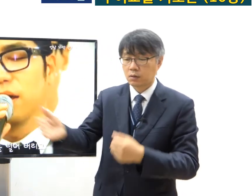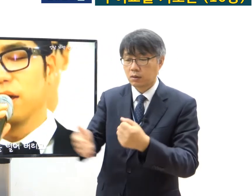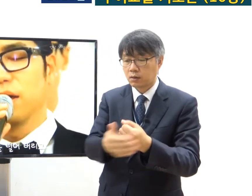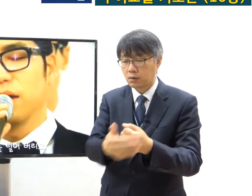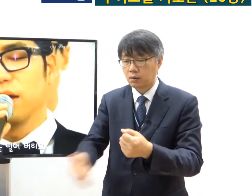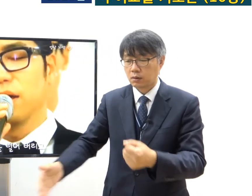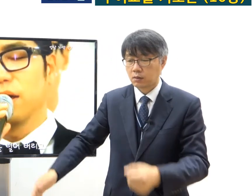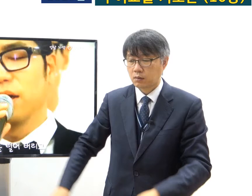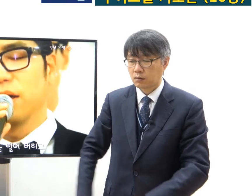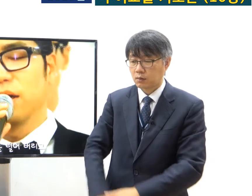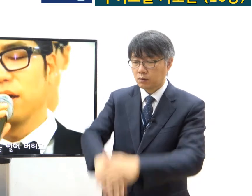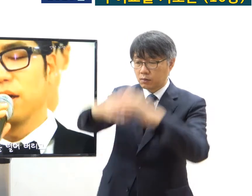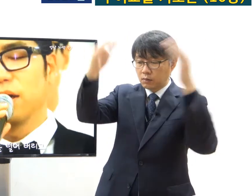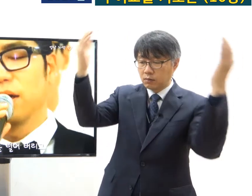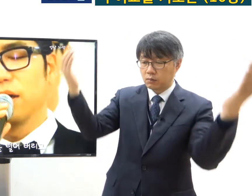그대 가슴을